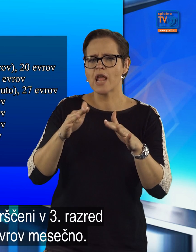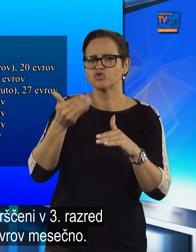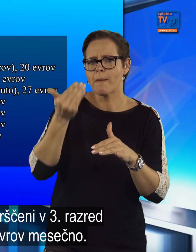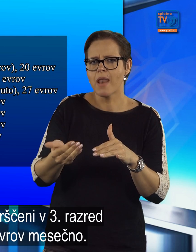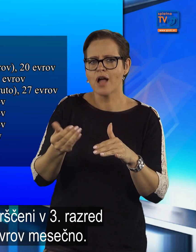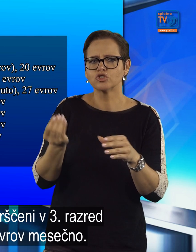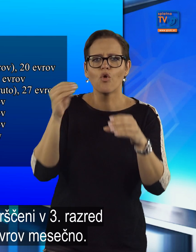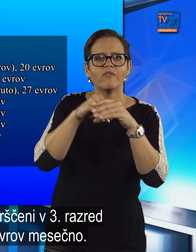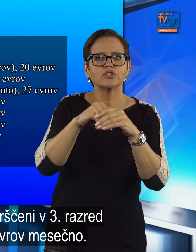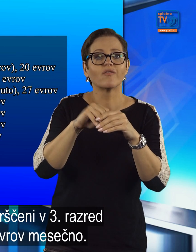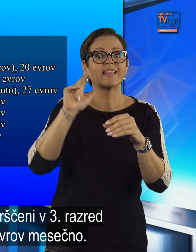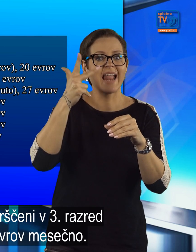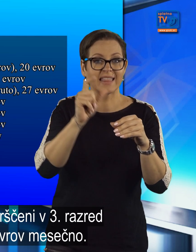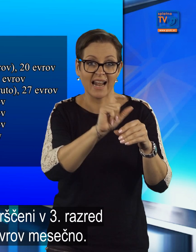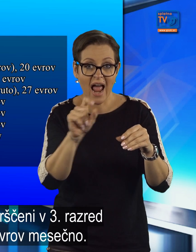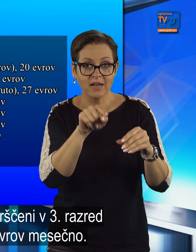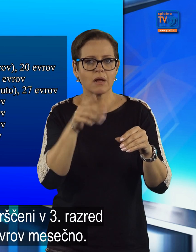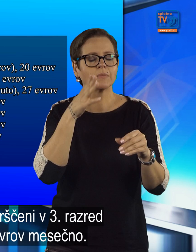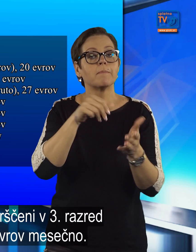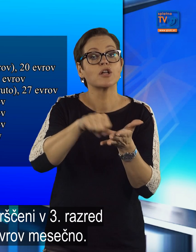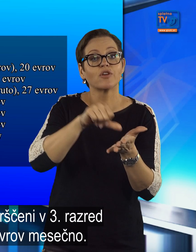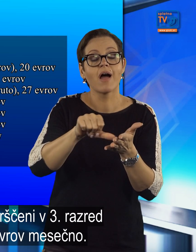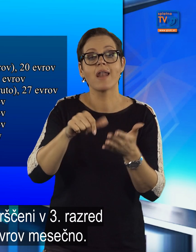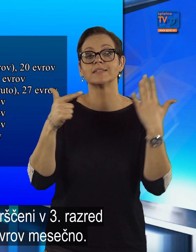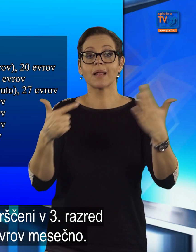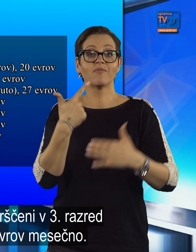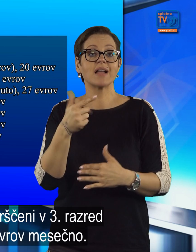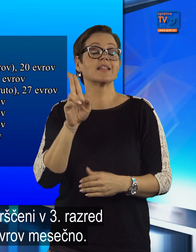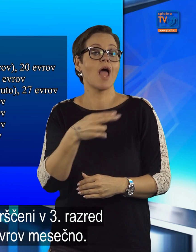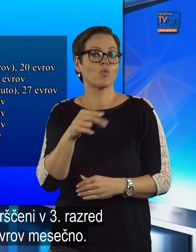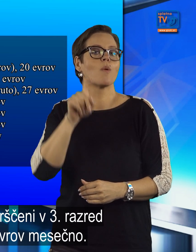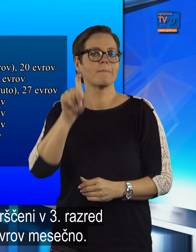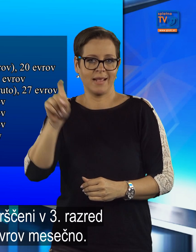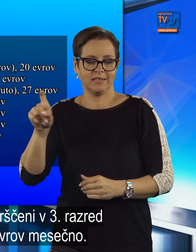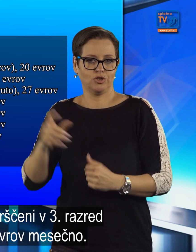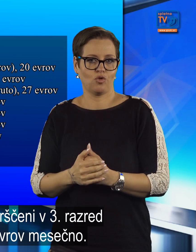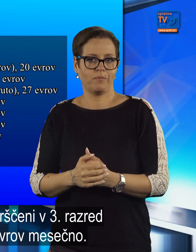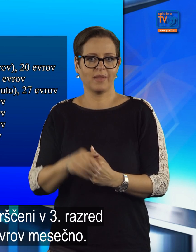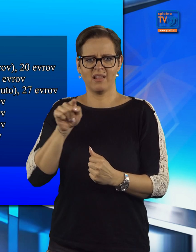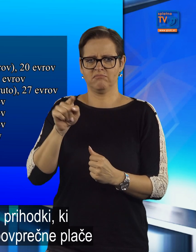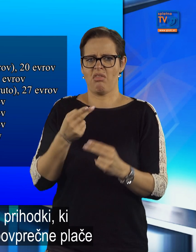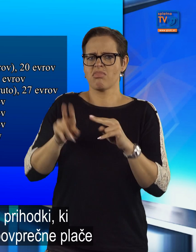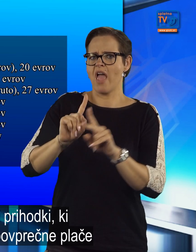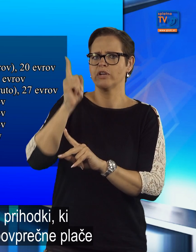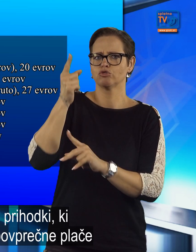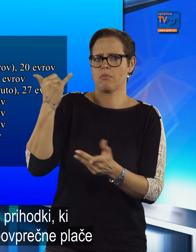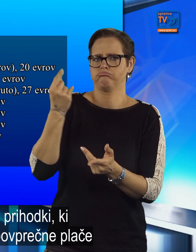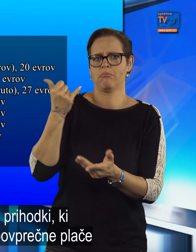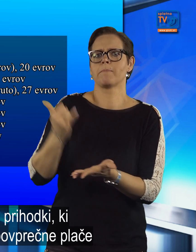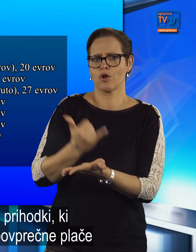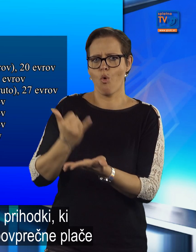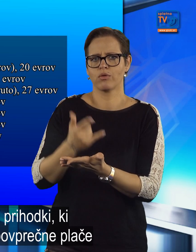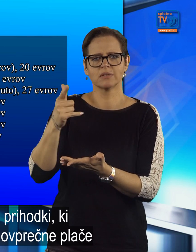plačo uvrščeni v 3. razred in bi plačevali 27 evrov mesečno. Tisti z